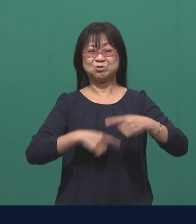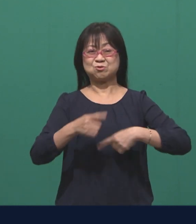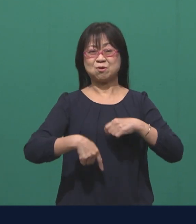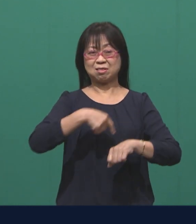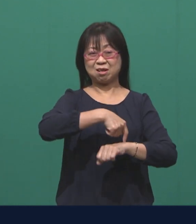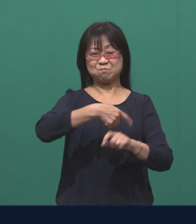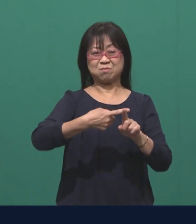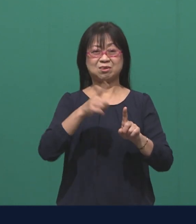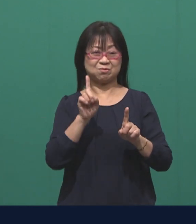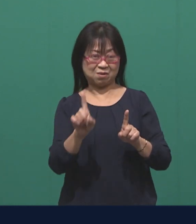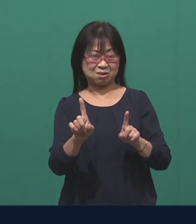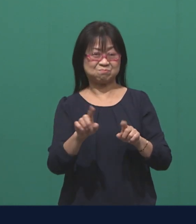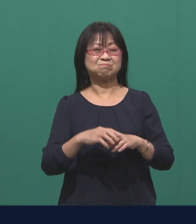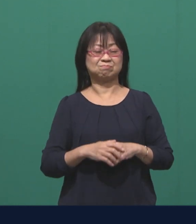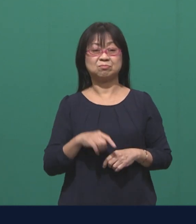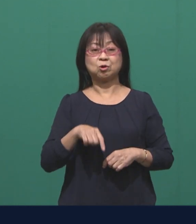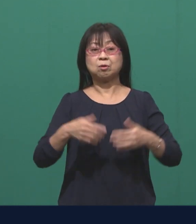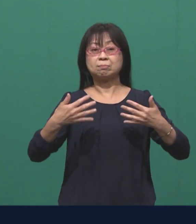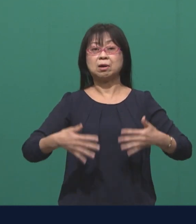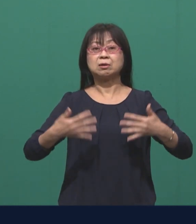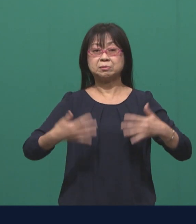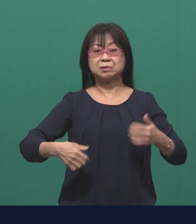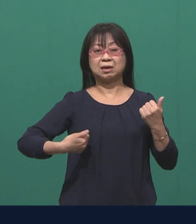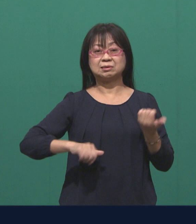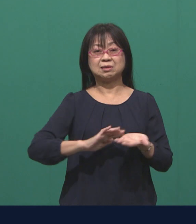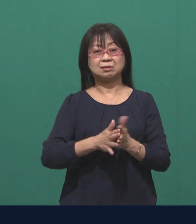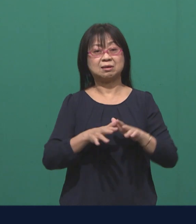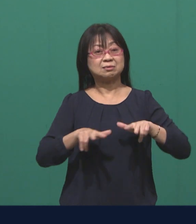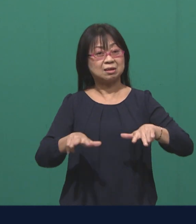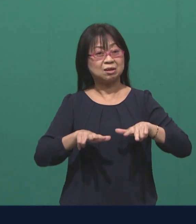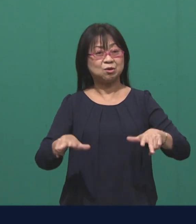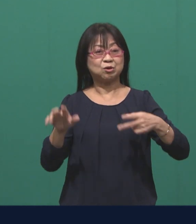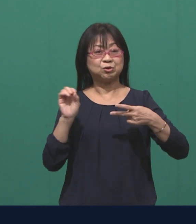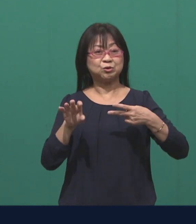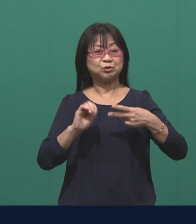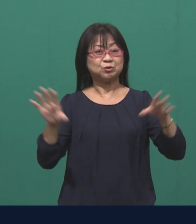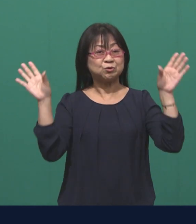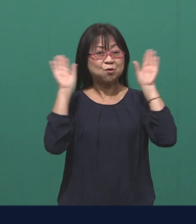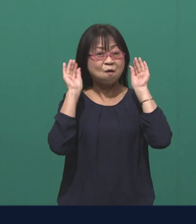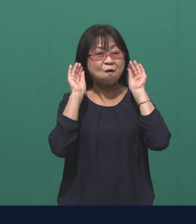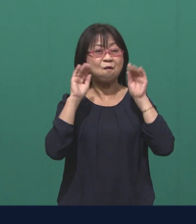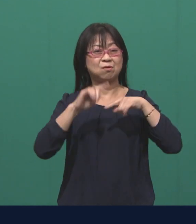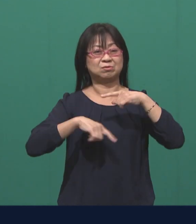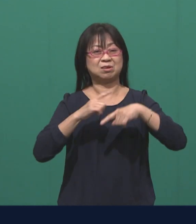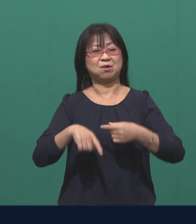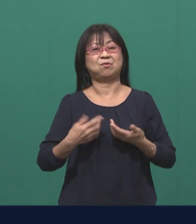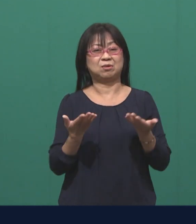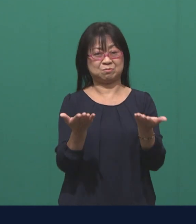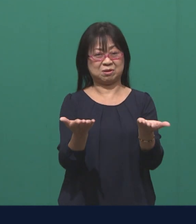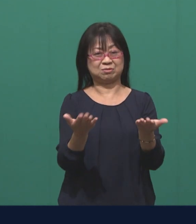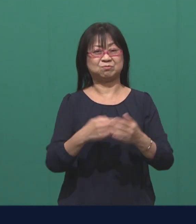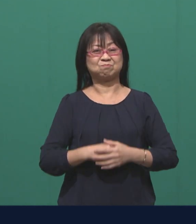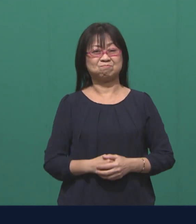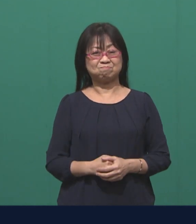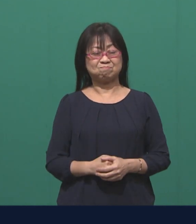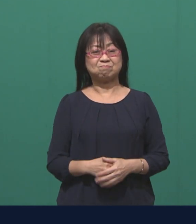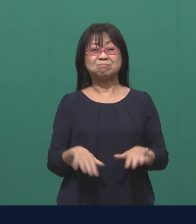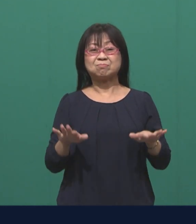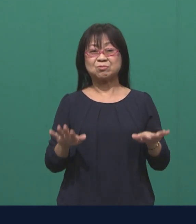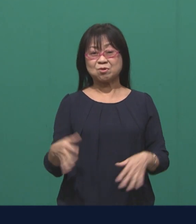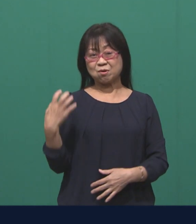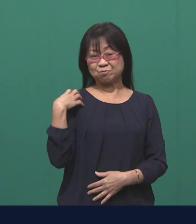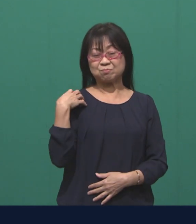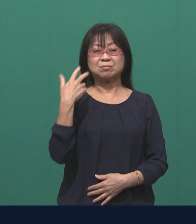にちは、手話タイムプラスワンの時間です。この番組は滋賀県政に関するニュースや情報を手話でお届けする番組です